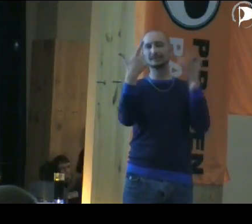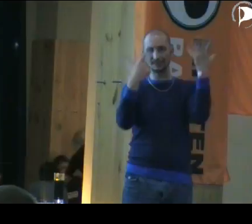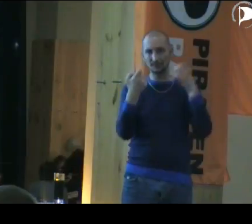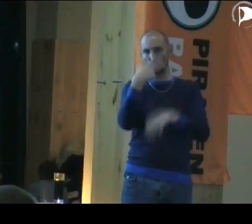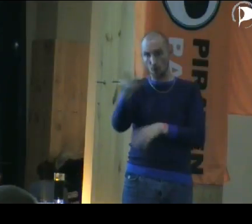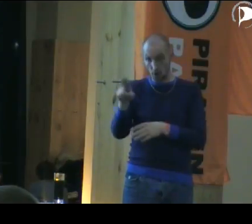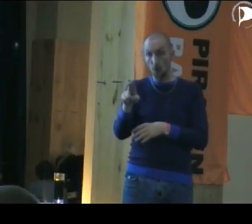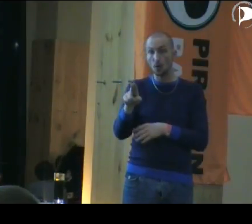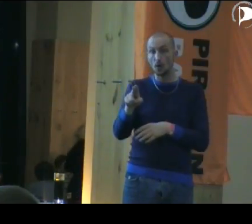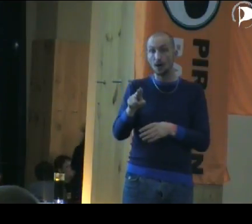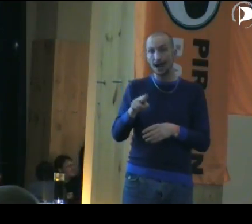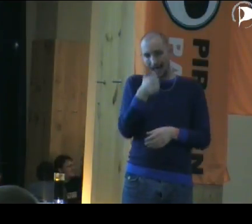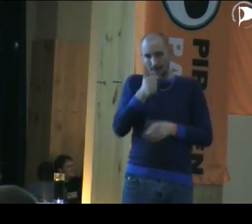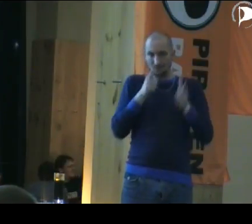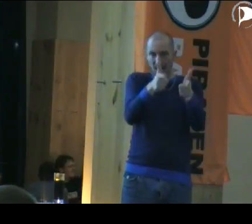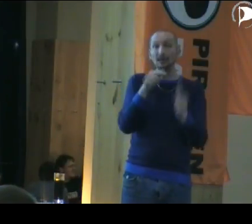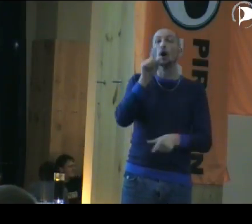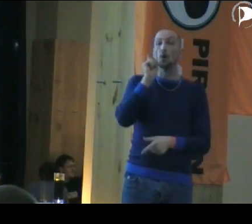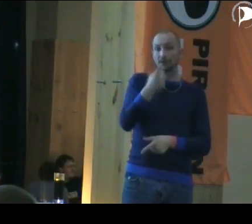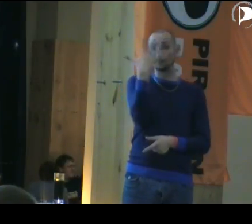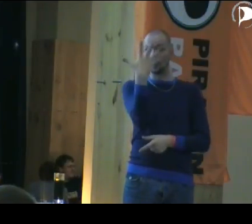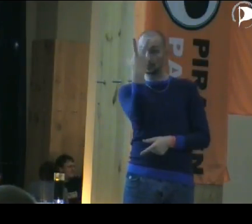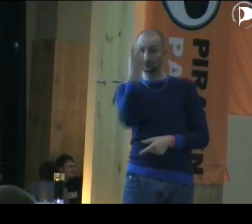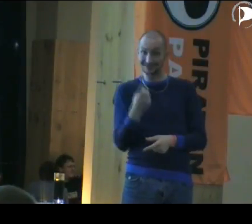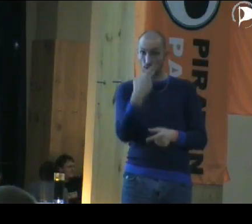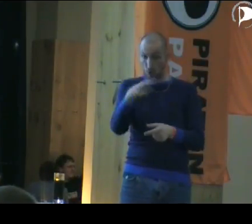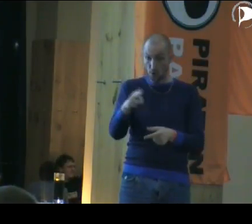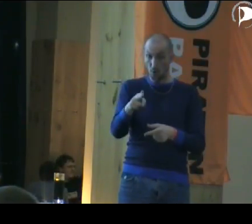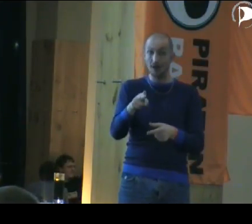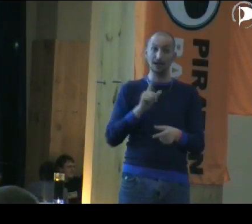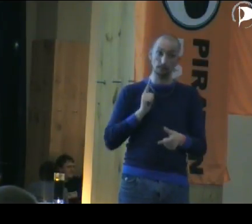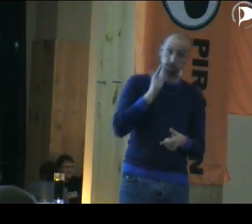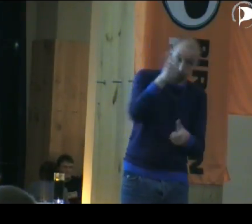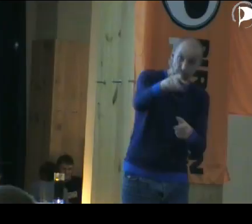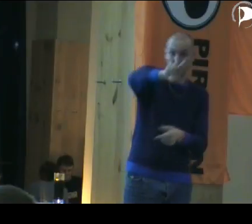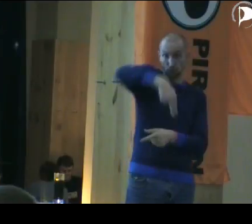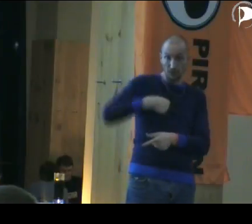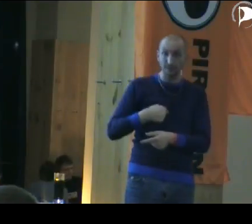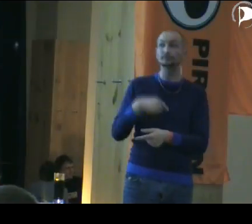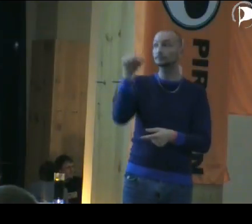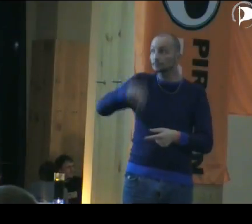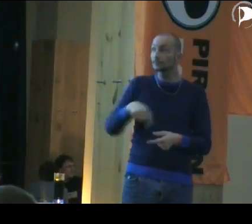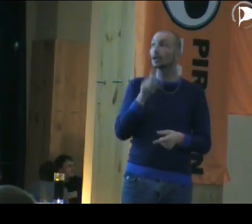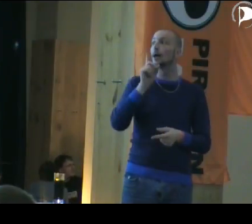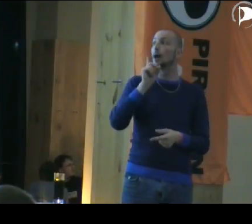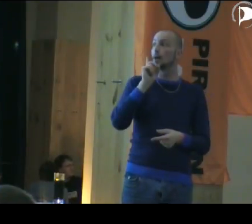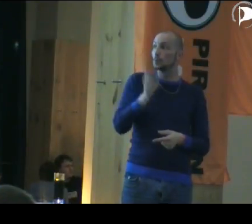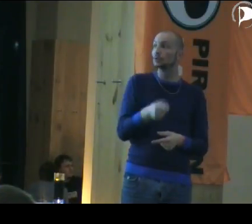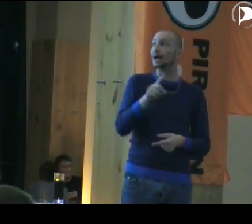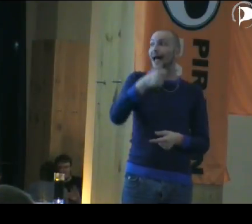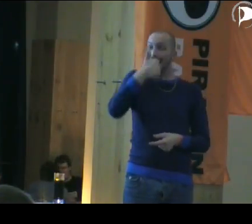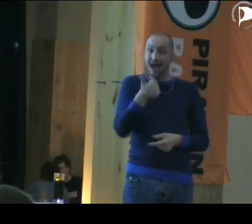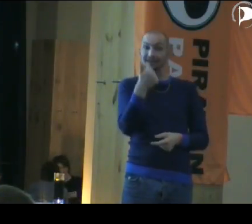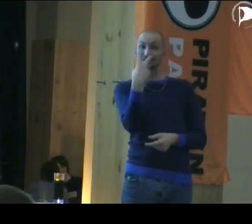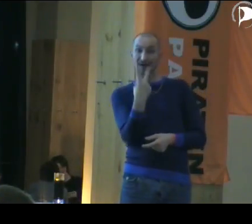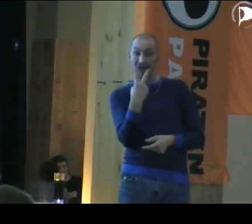euro ihres zurück würde ich etwas vorsichtig darauf hinweist dass man dann mindestens eine dunkle als auch 2008